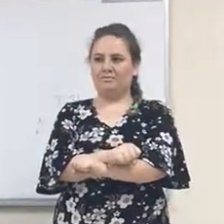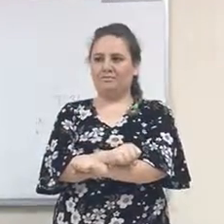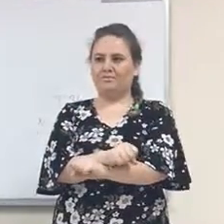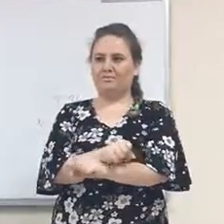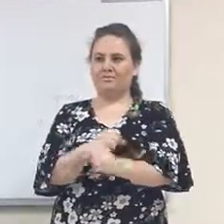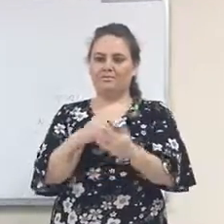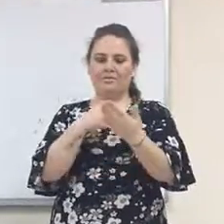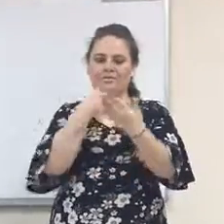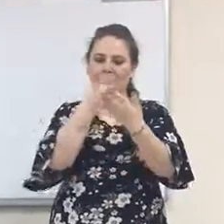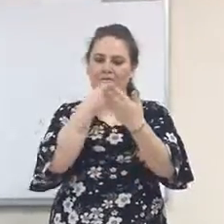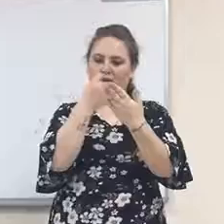makyaj,